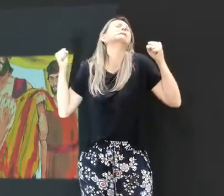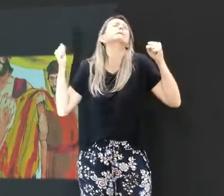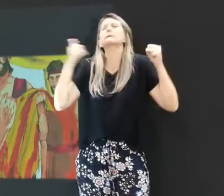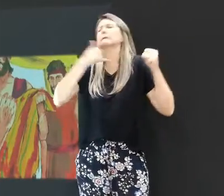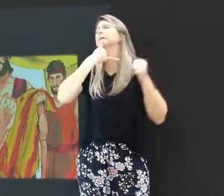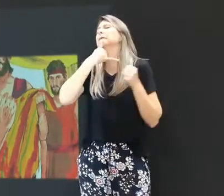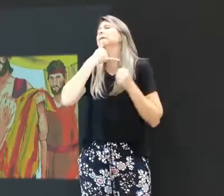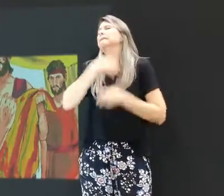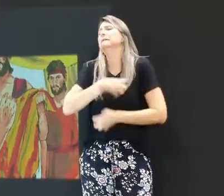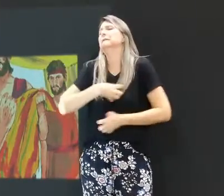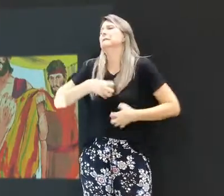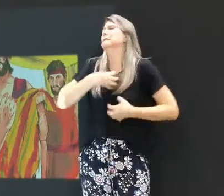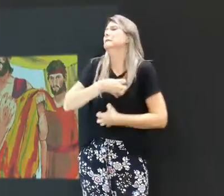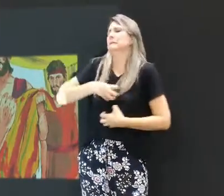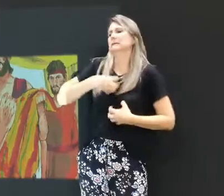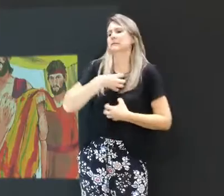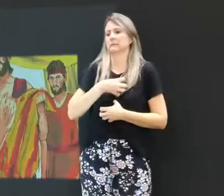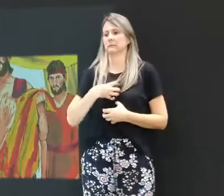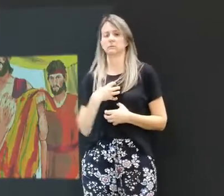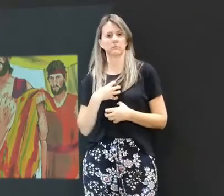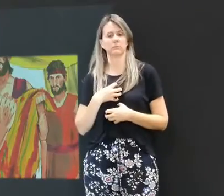as vestes dele, chorou angustiado.